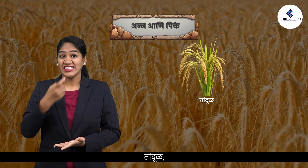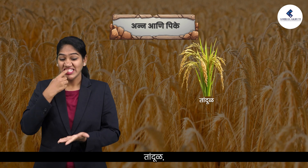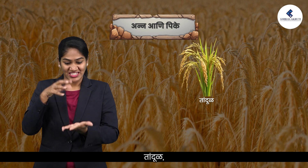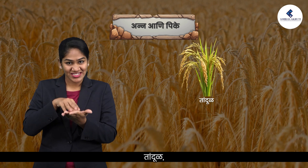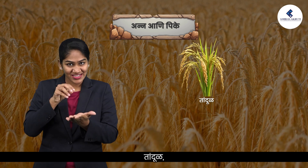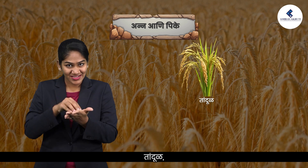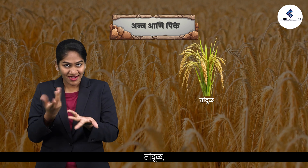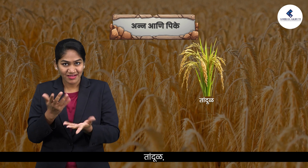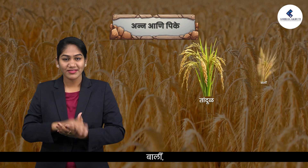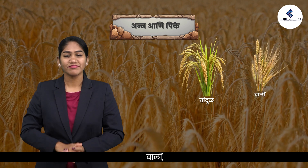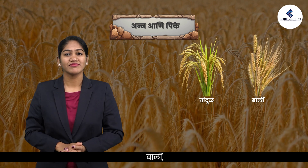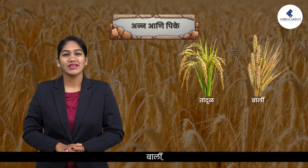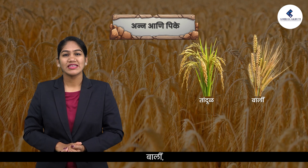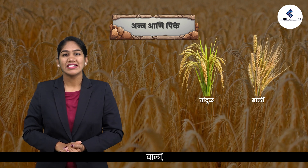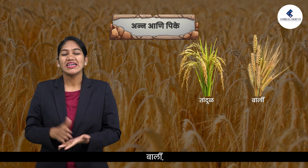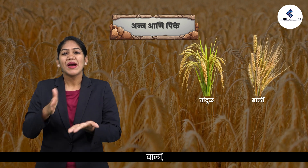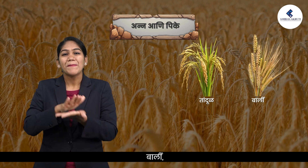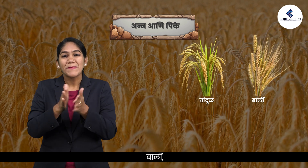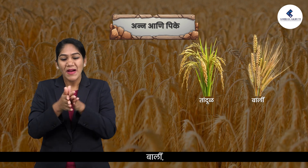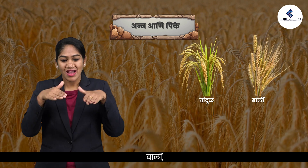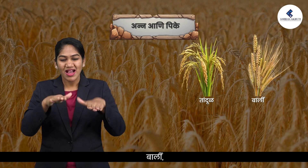तांदूळ, बार्ली,